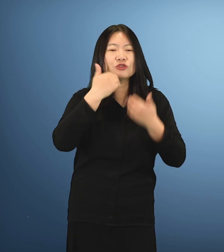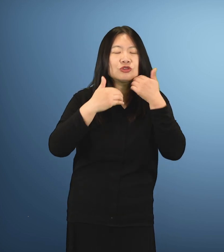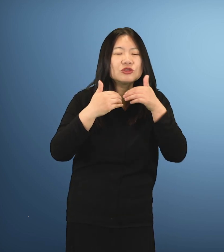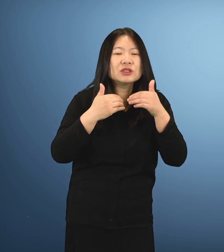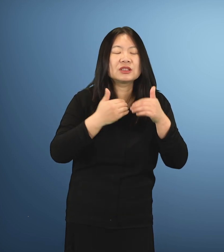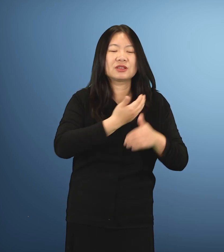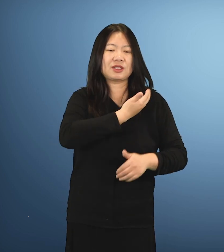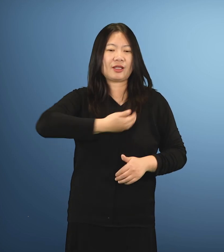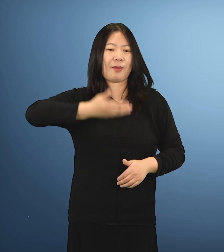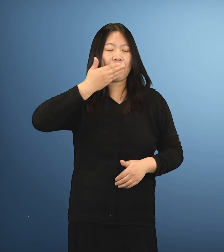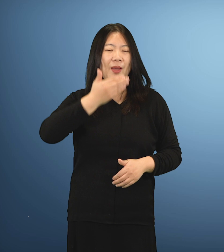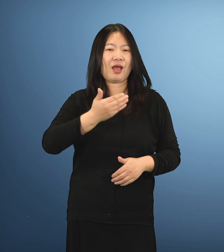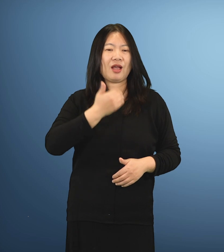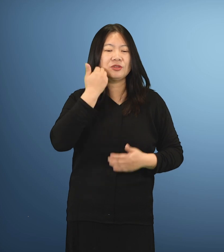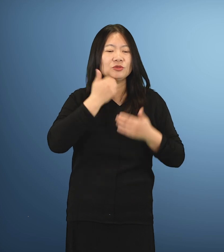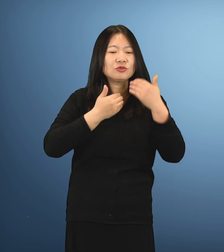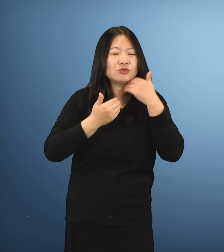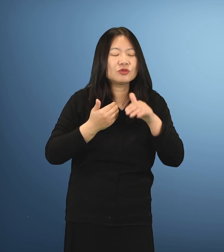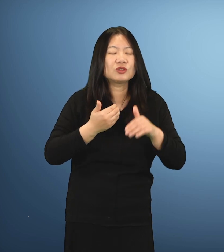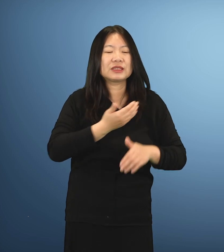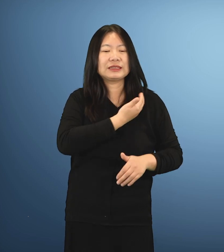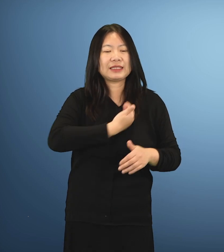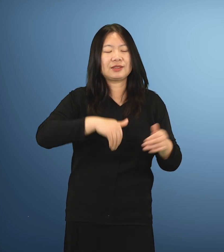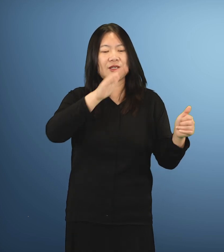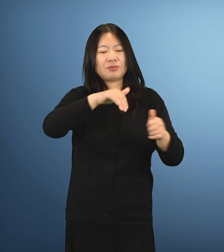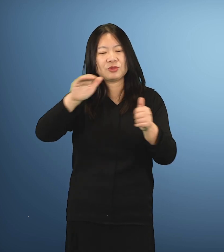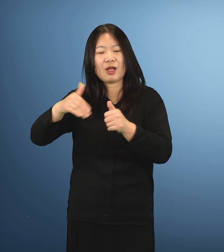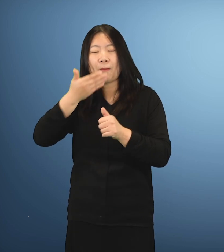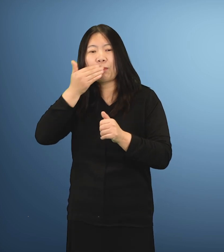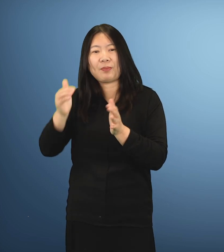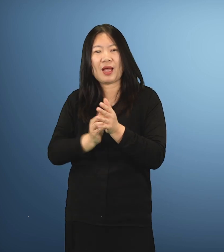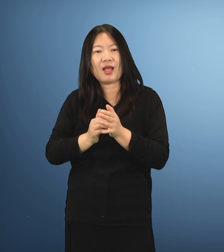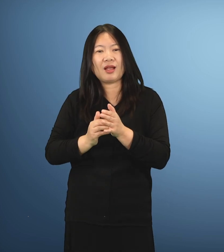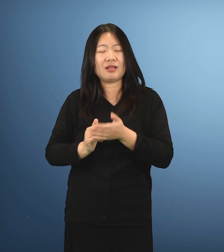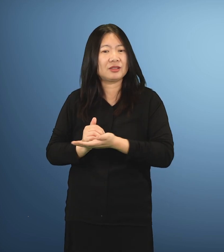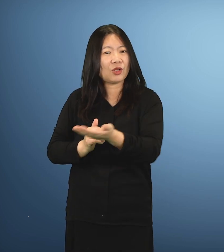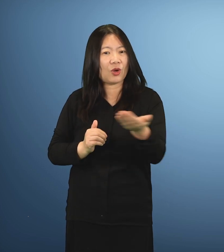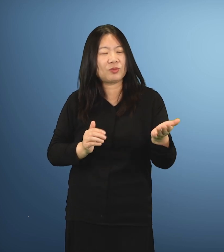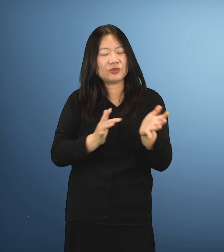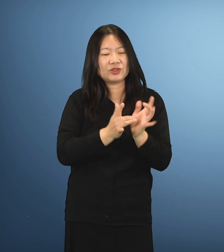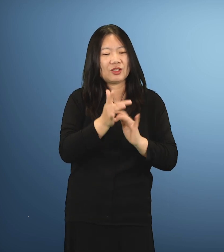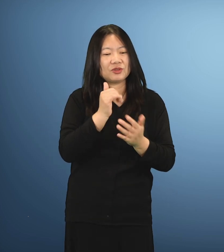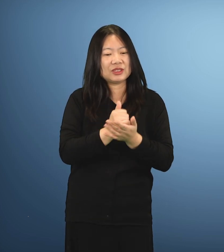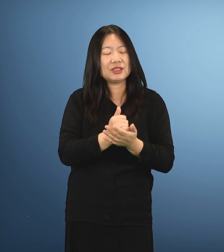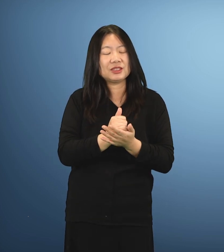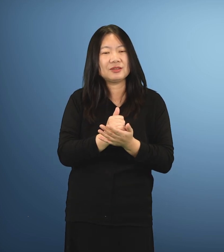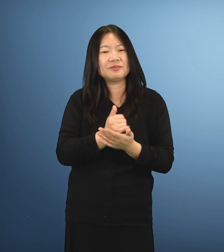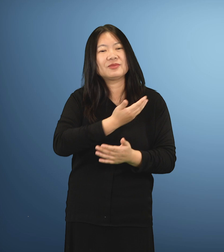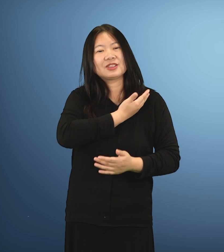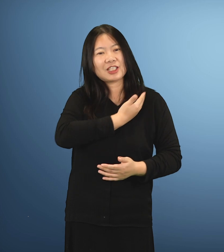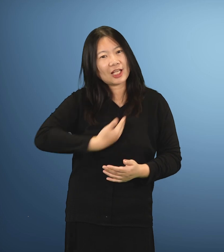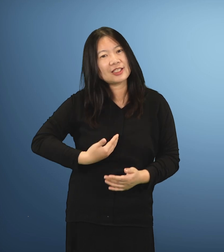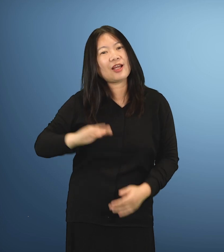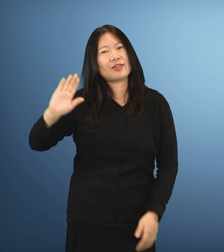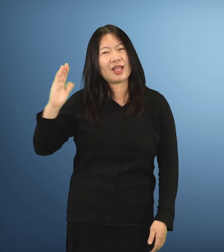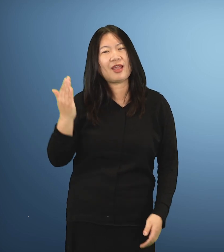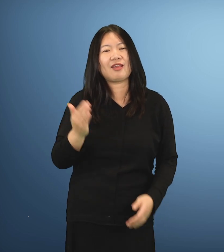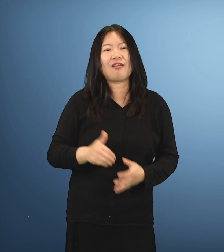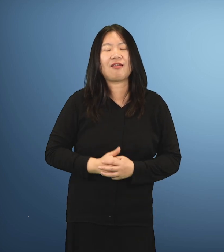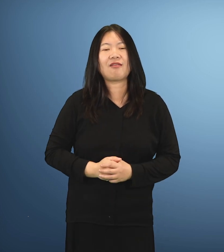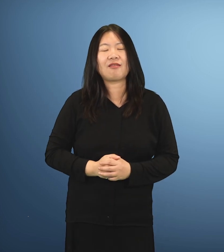수 있고 누구나 제자로 부를 수 있어요. 여러분들도 예수님의 뭡니까?